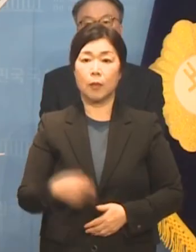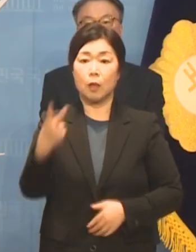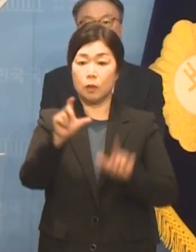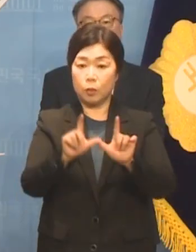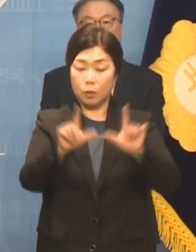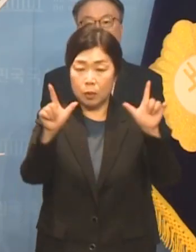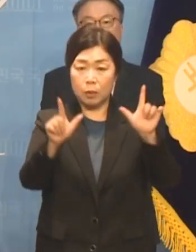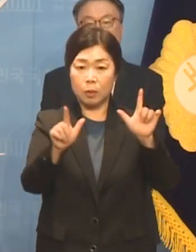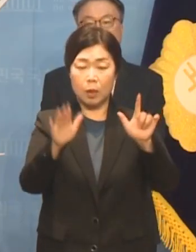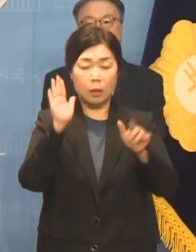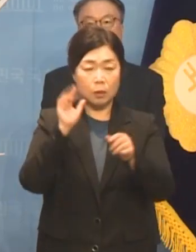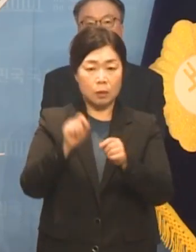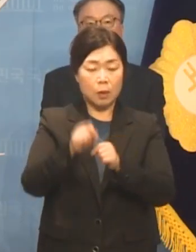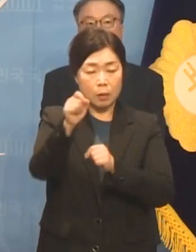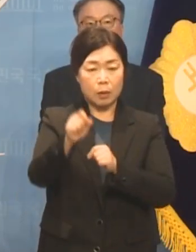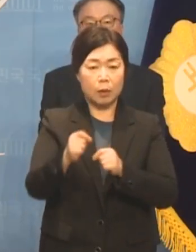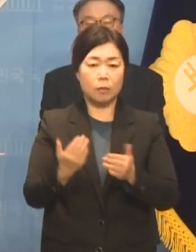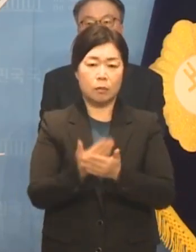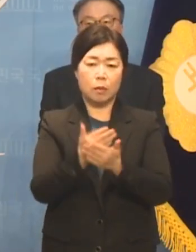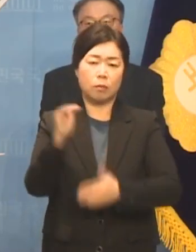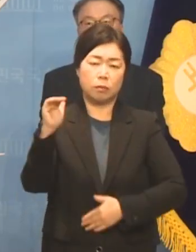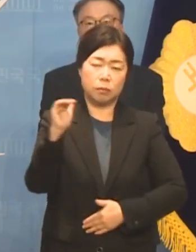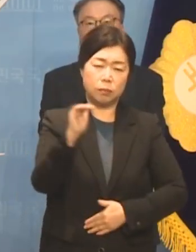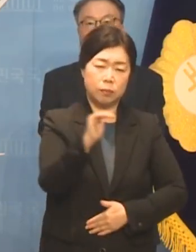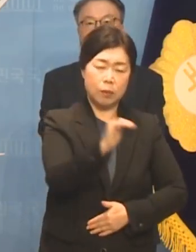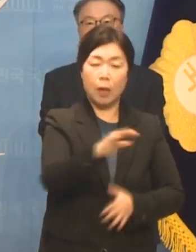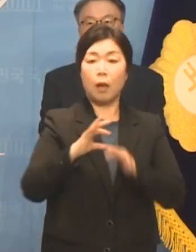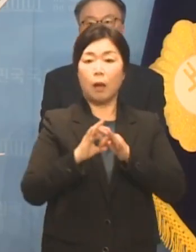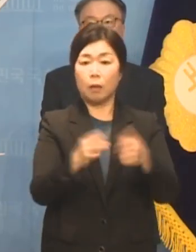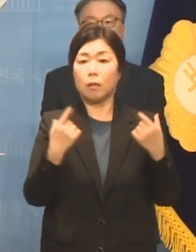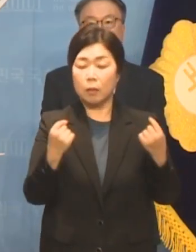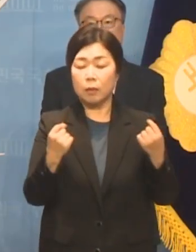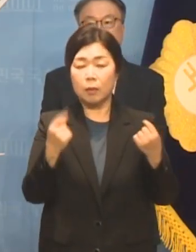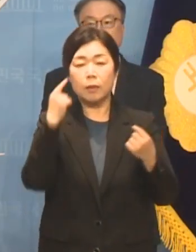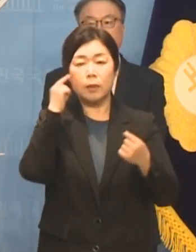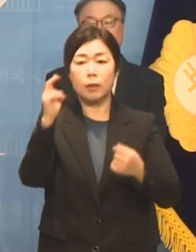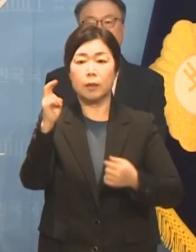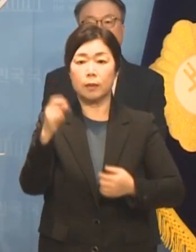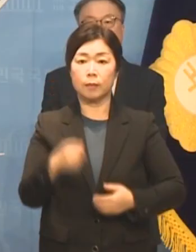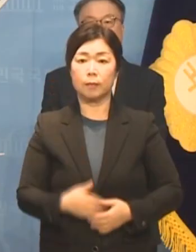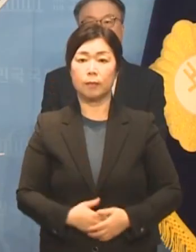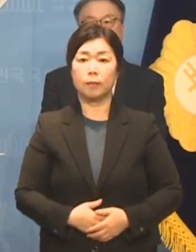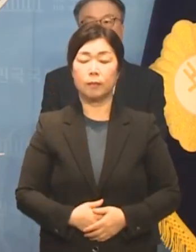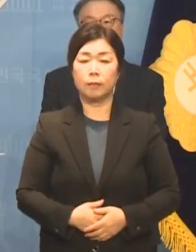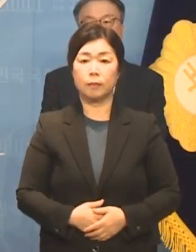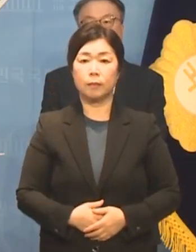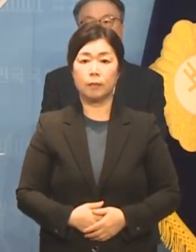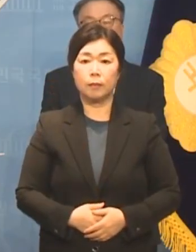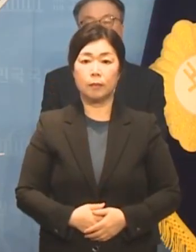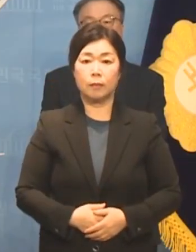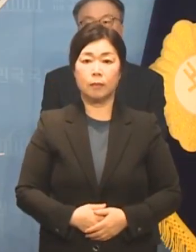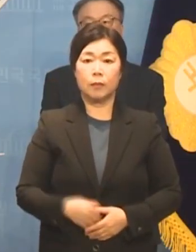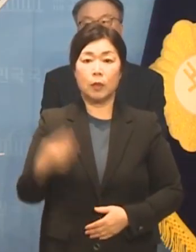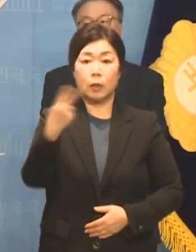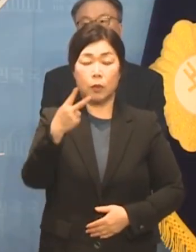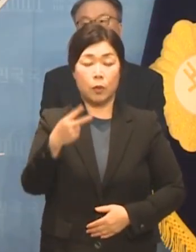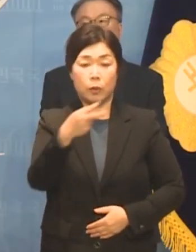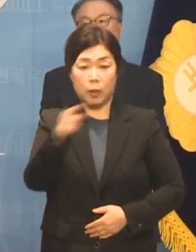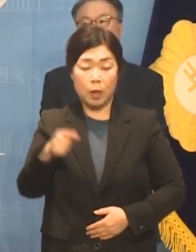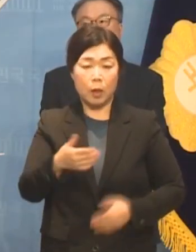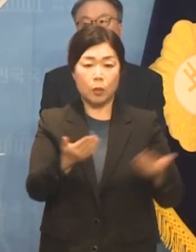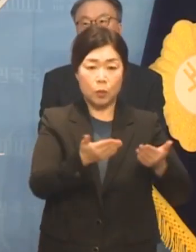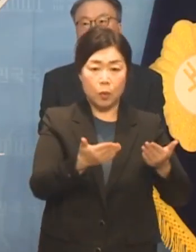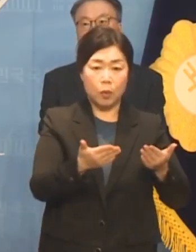25년 장기 저성장 추세의 고착화가 가속화될 것으로 예상합니다. 2000년대 들어